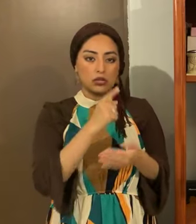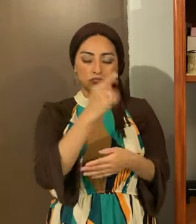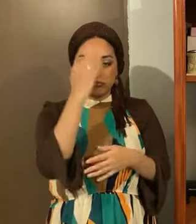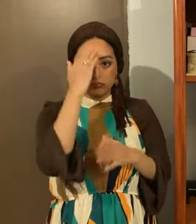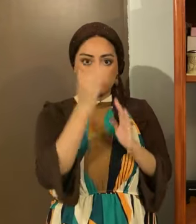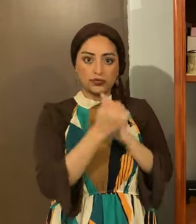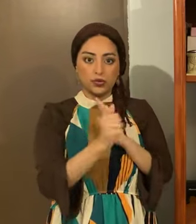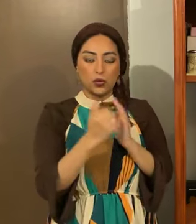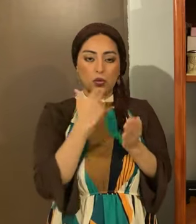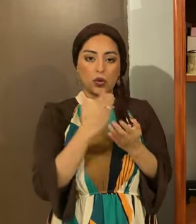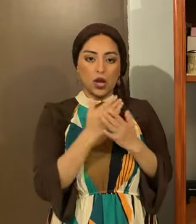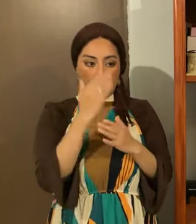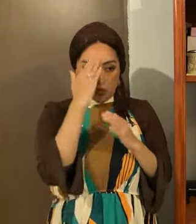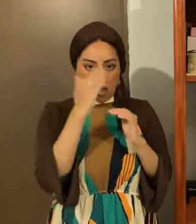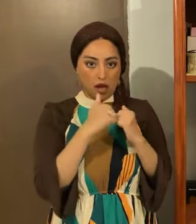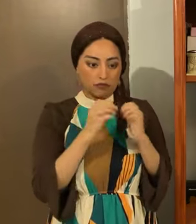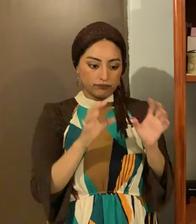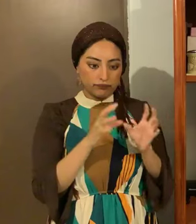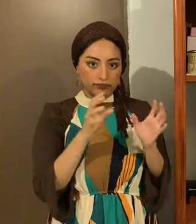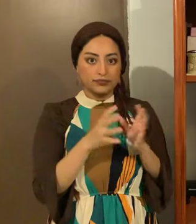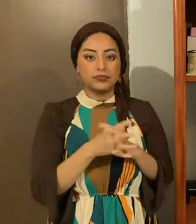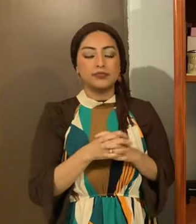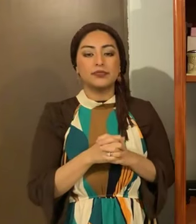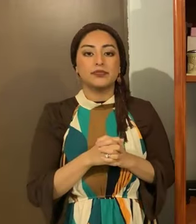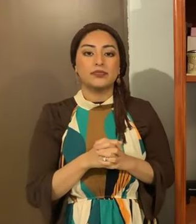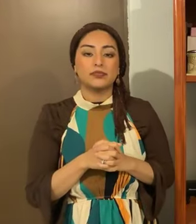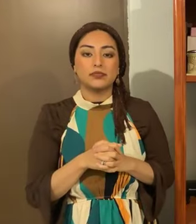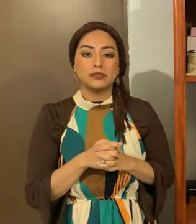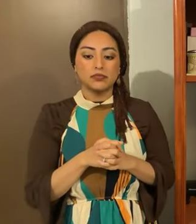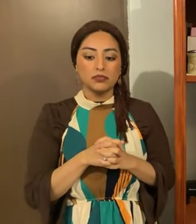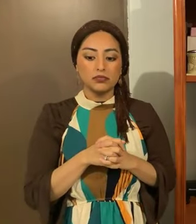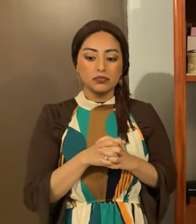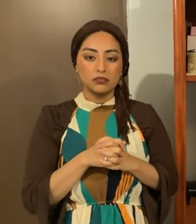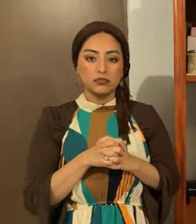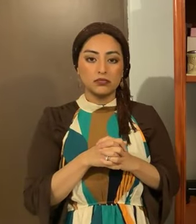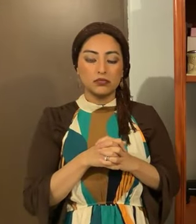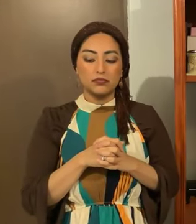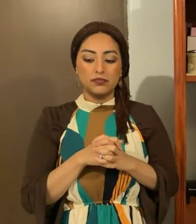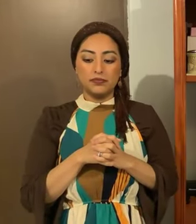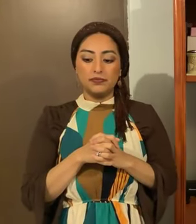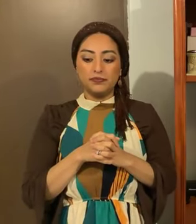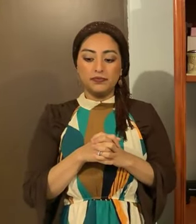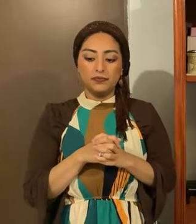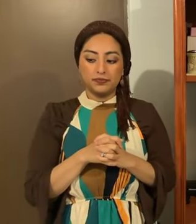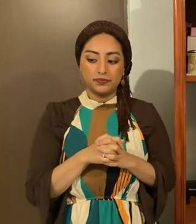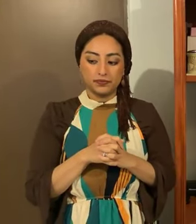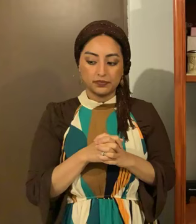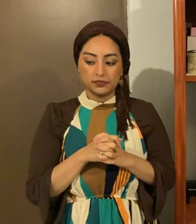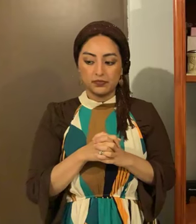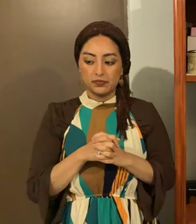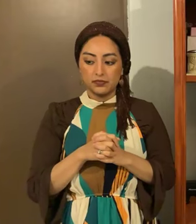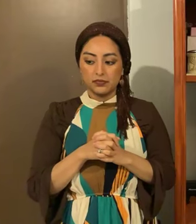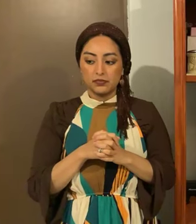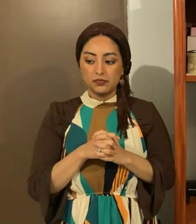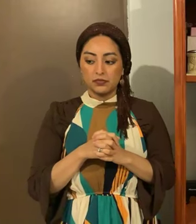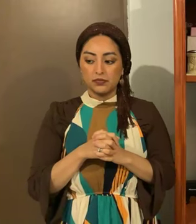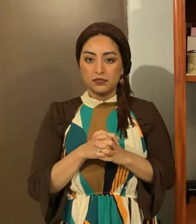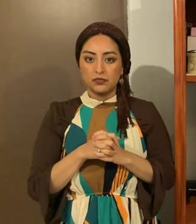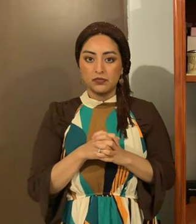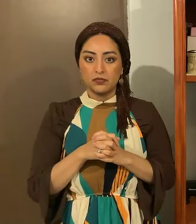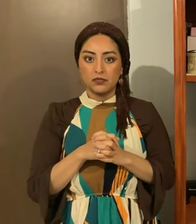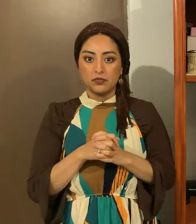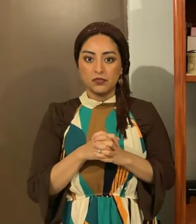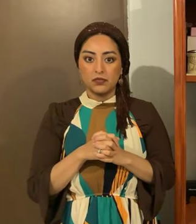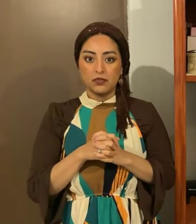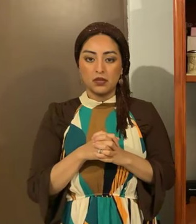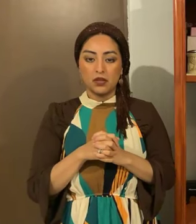un buen arreglista. Por cierto, esa es otra fase que para hacer arreglos musicales se